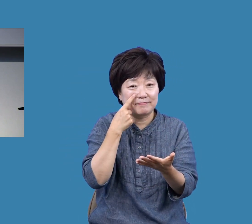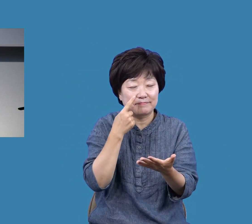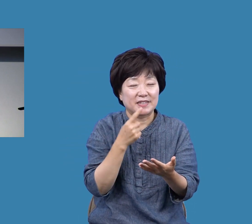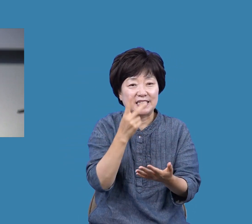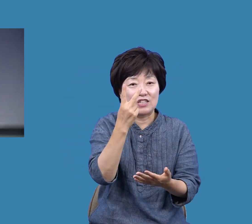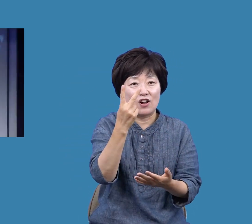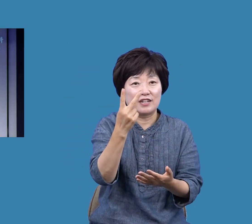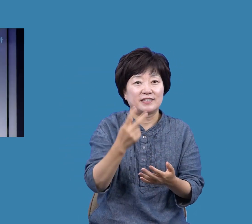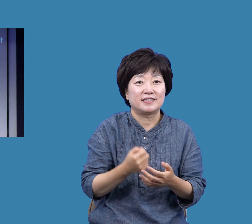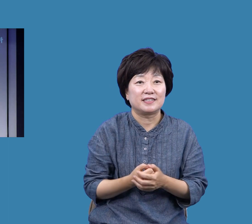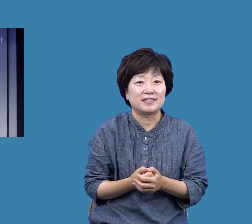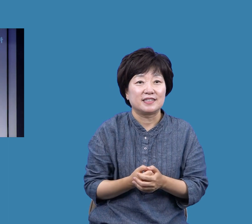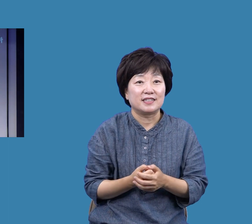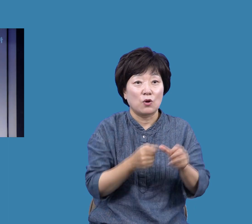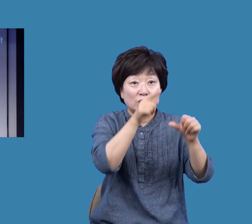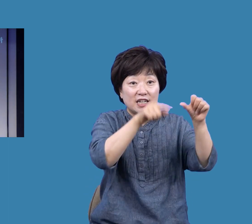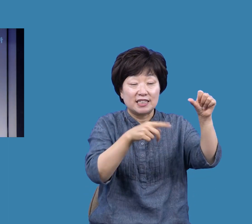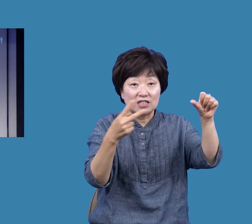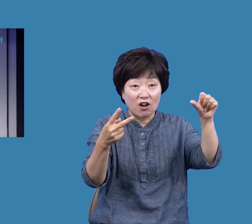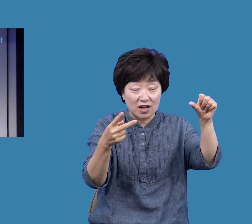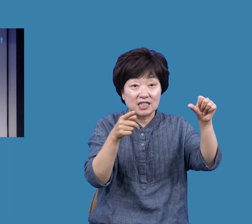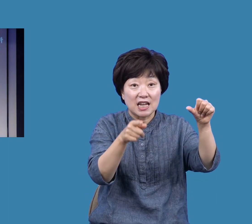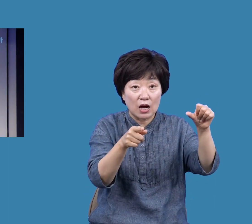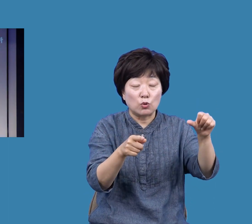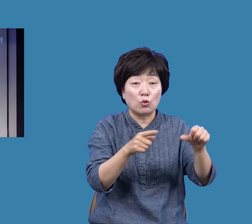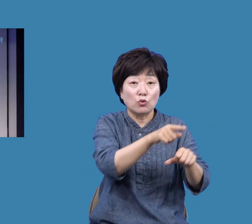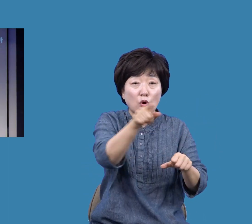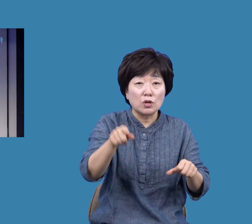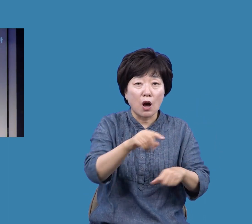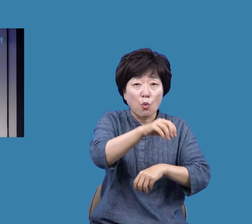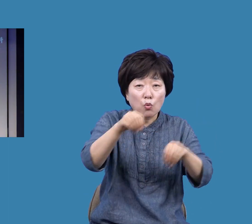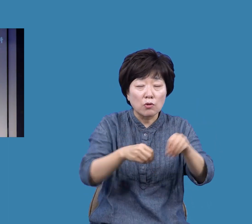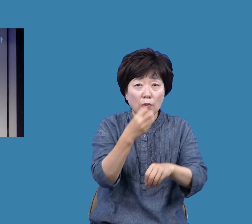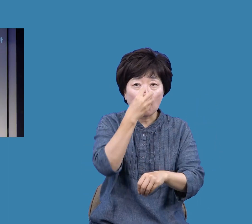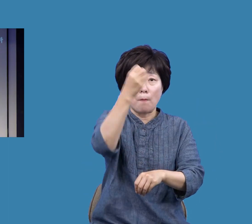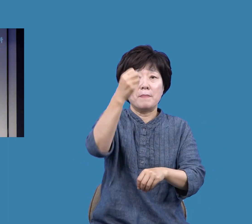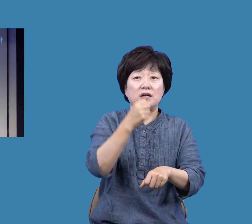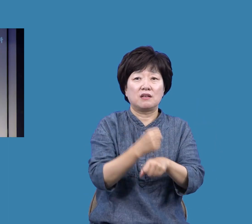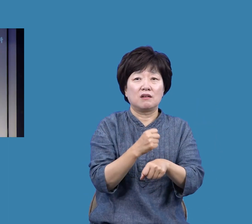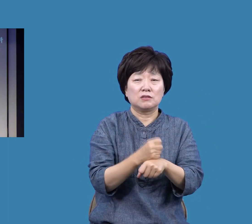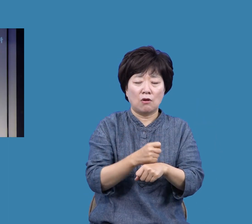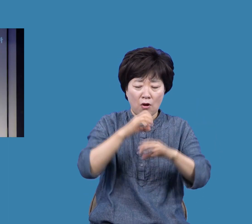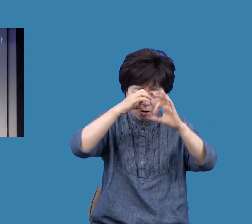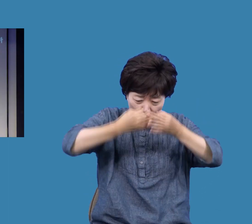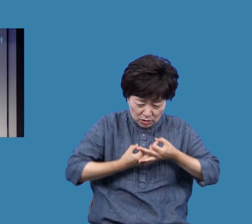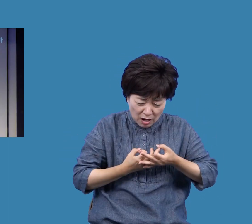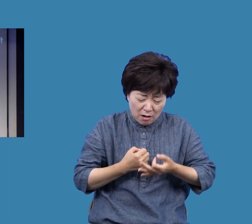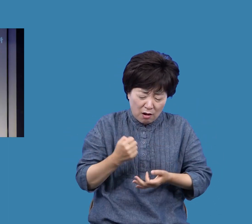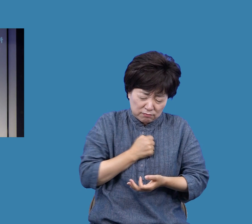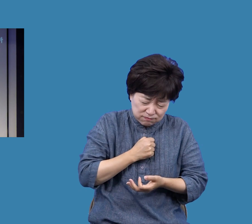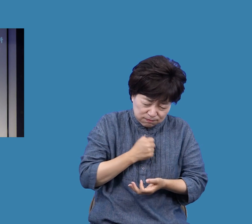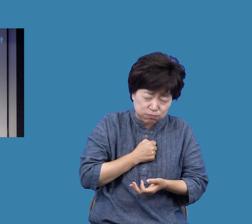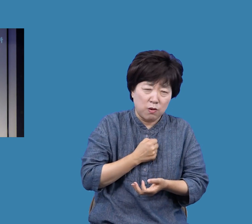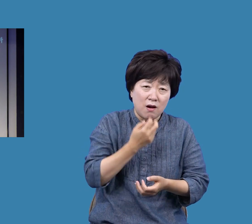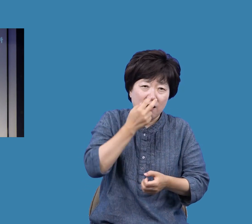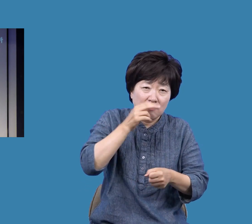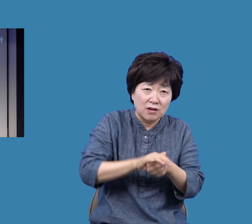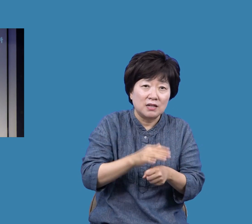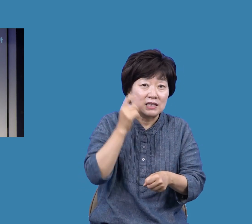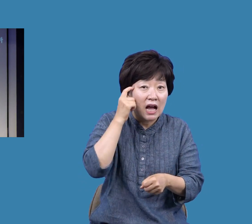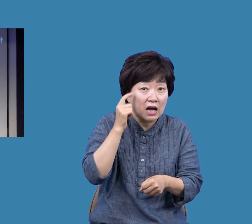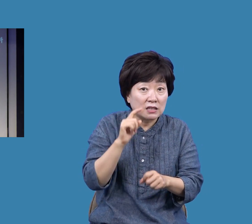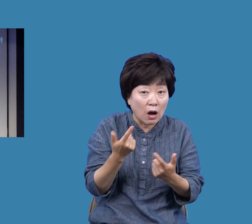읽읍시다. 시작. 그리하고도 너희가 오히려 교만하여져서 어찌하여 통한이 여기지 아니하고 그 일 행한 자를 너희 중에서